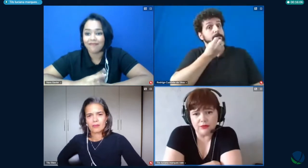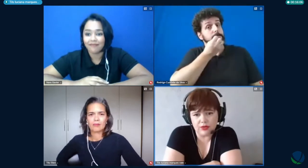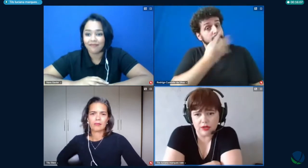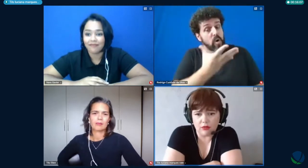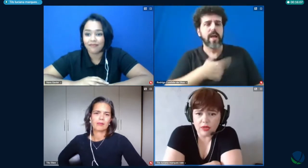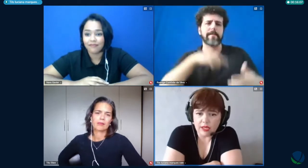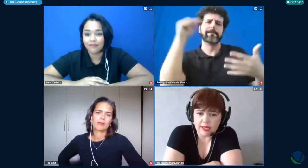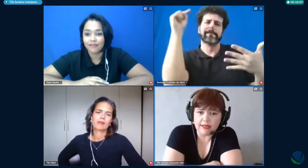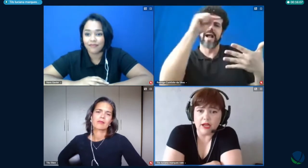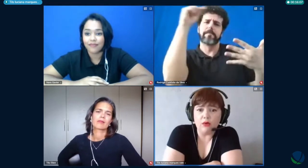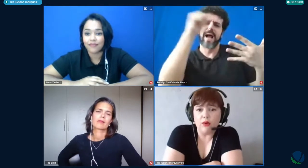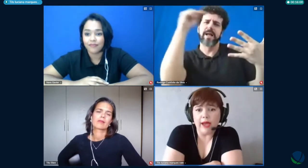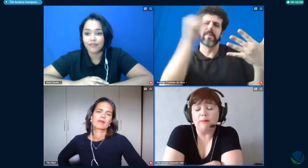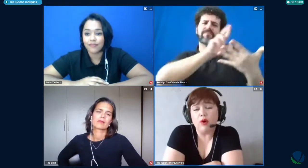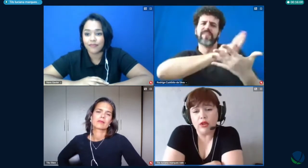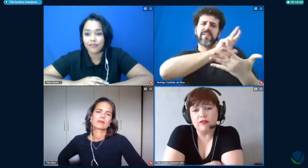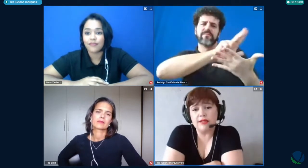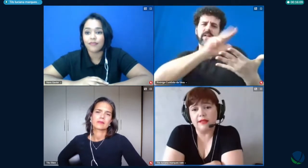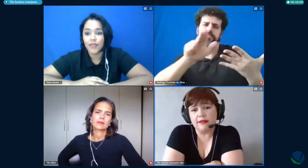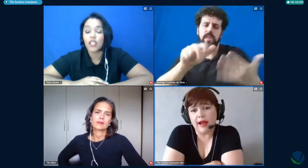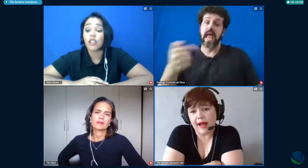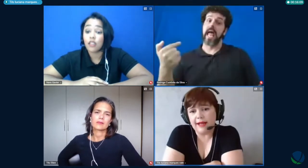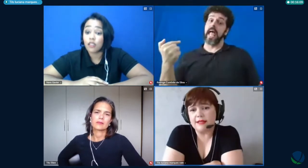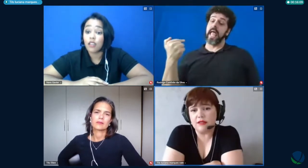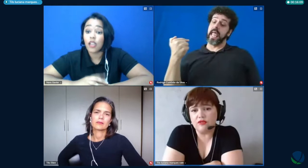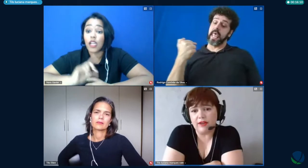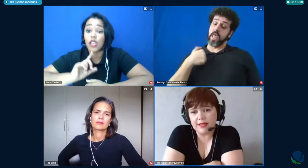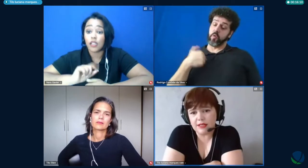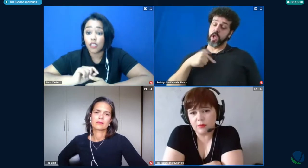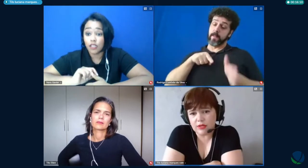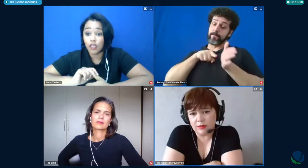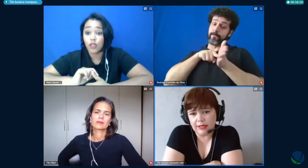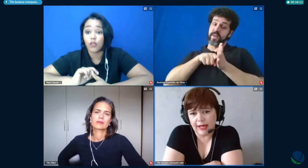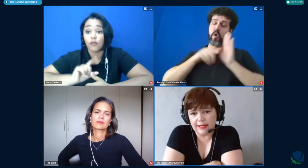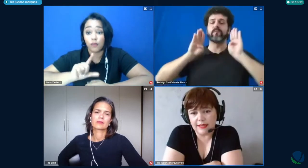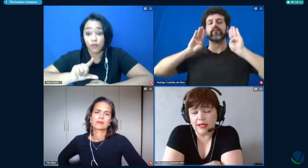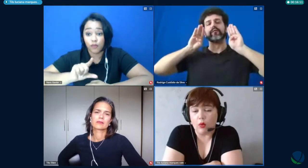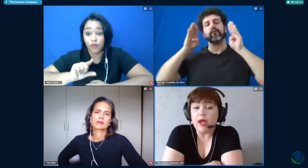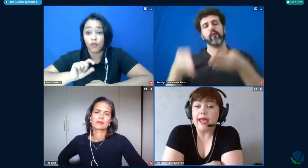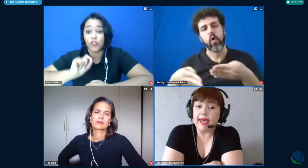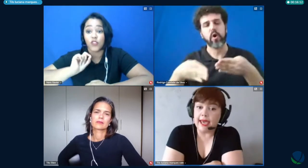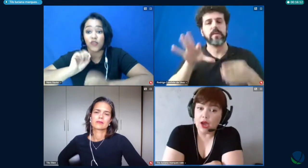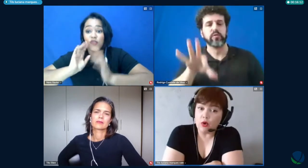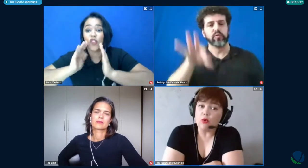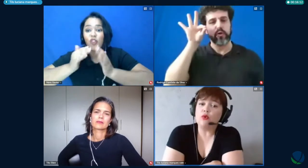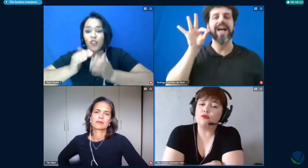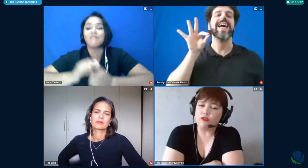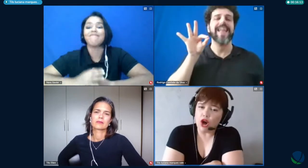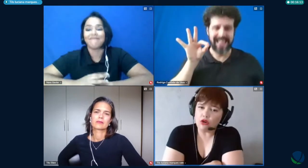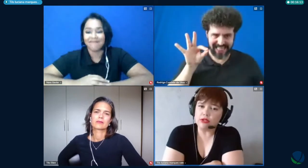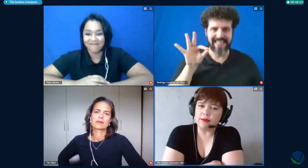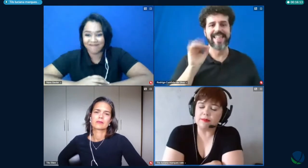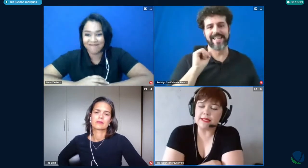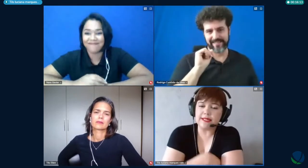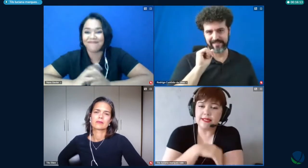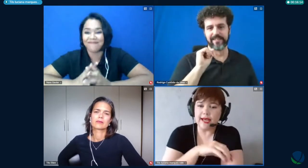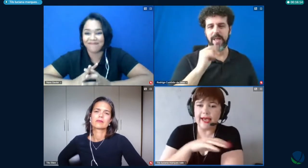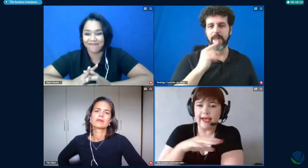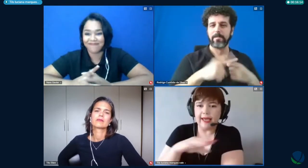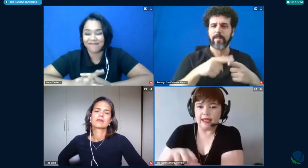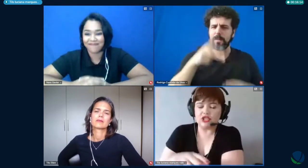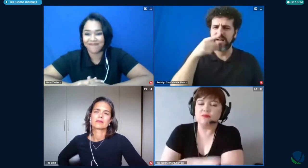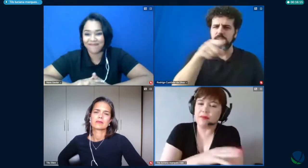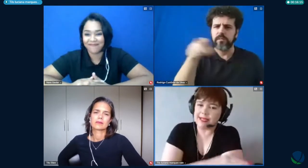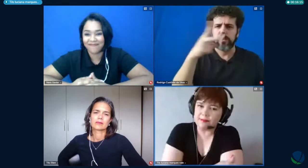é uma tradução. Então, é bom que você traga essas diversas possibilidades. Então, o foco da minha pesquisa